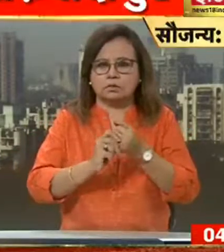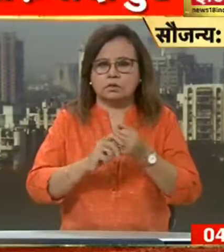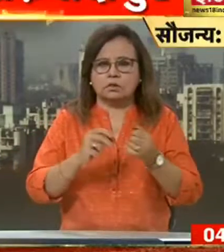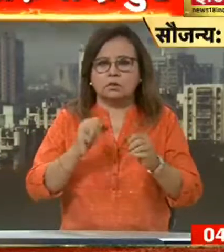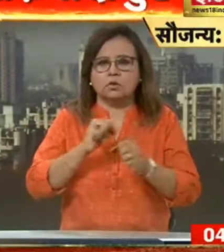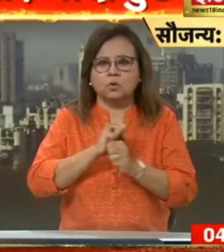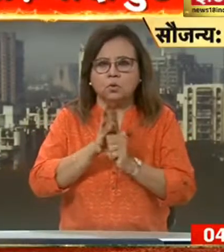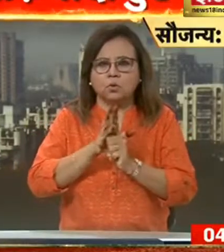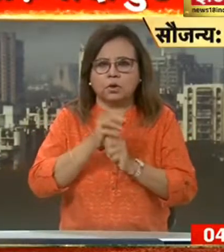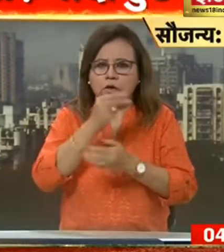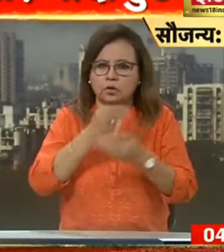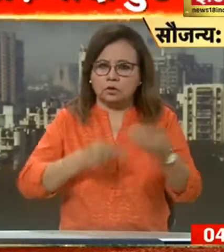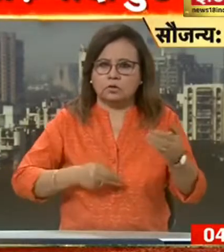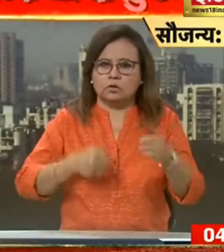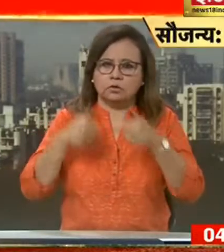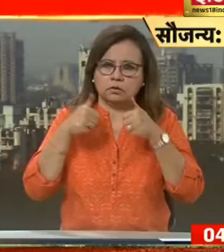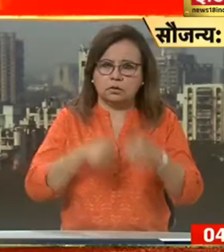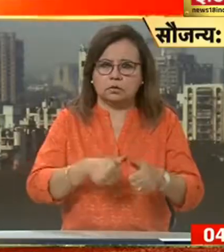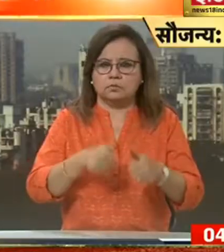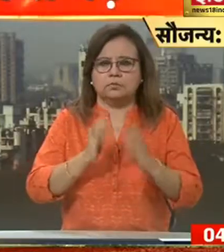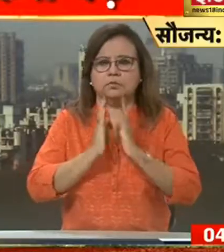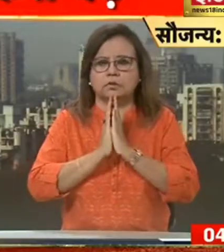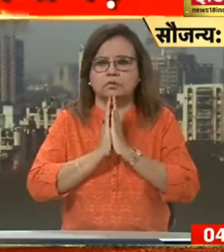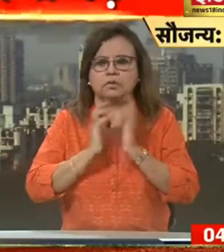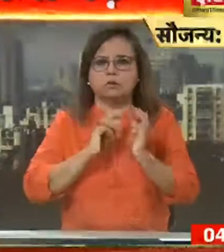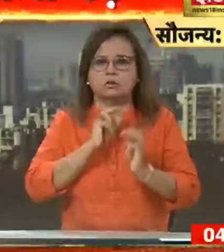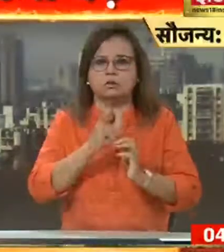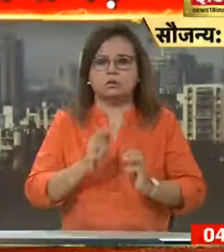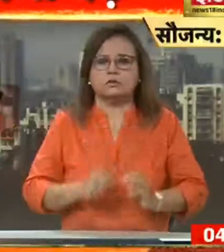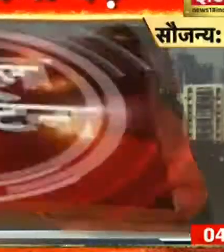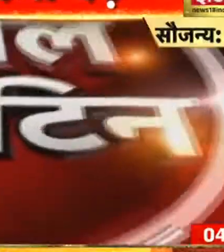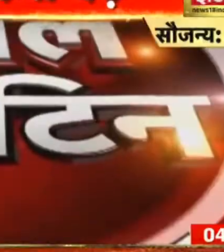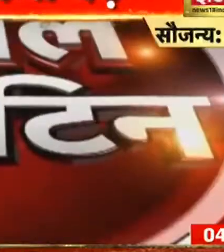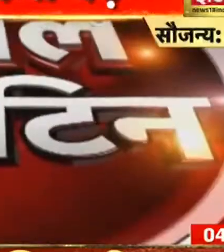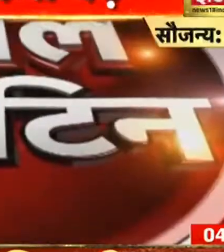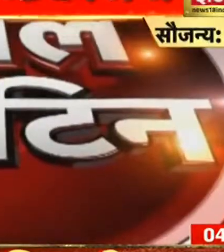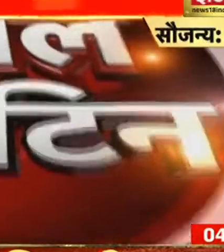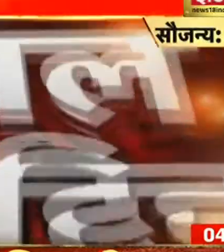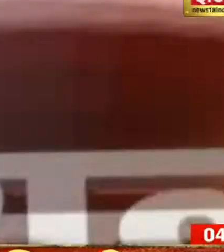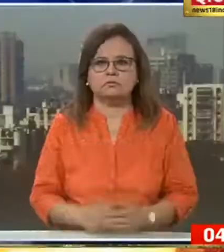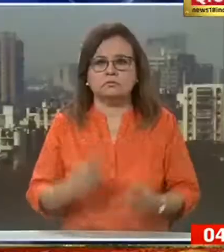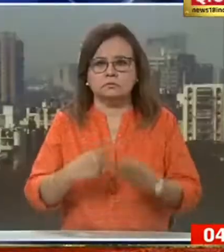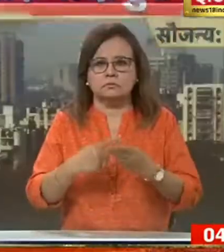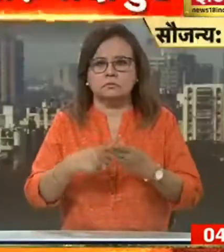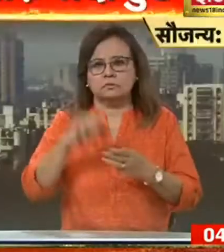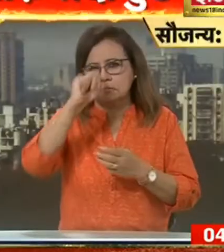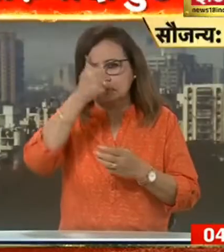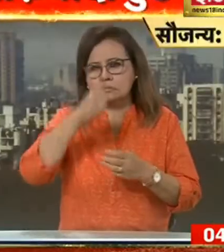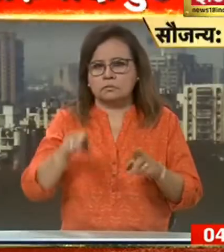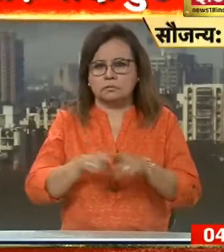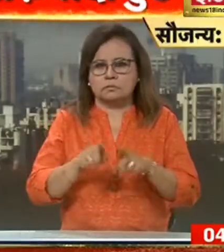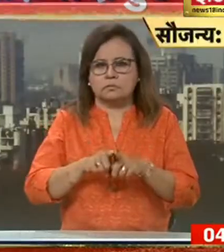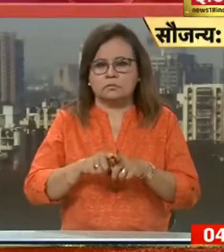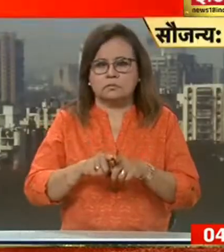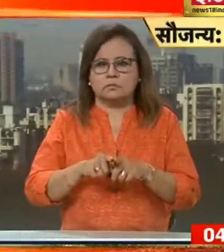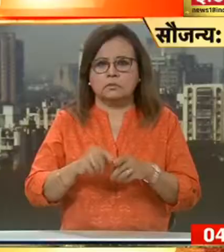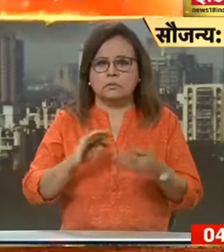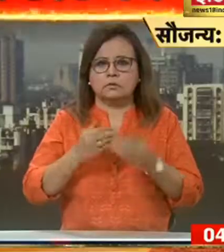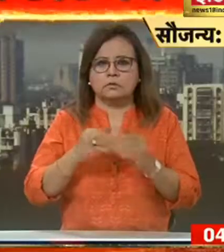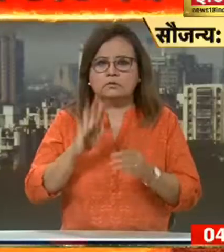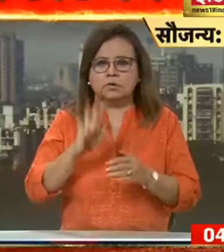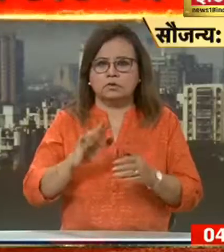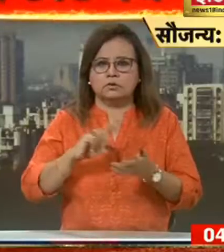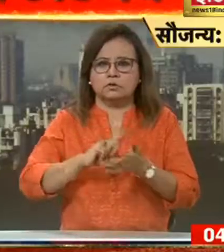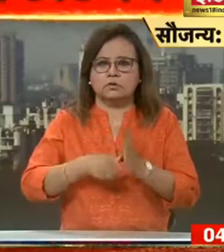ने नियमों का पालन करने की अपील की है कि इंग्लैंड और भारत के बीच टेस्ट सीरीज का पांचवां